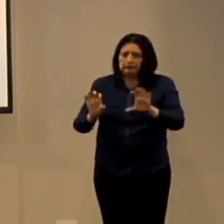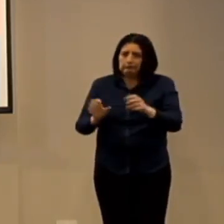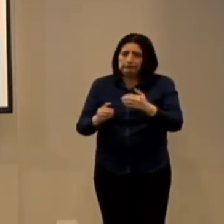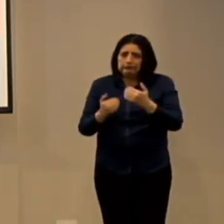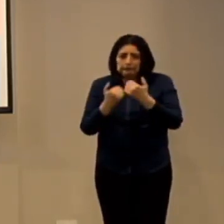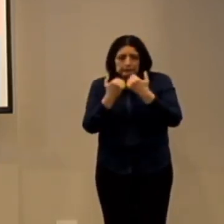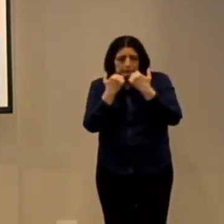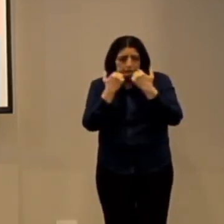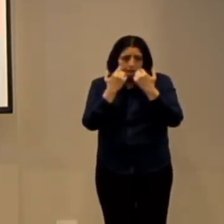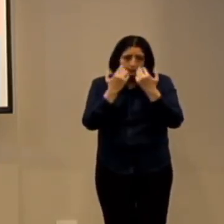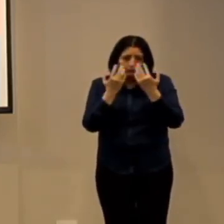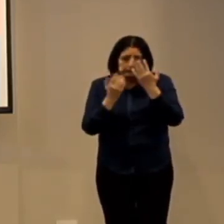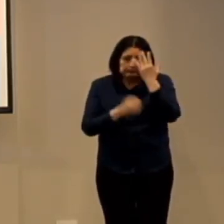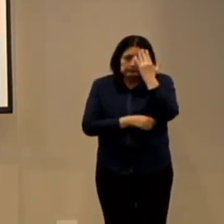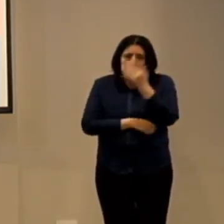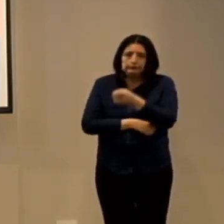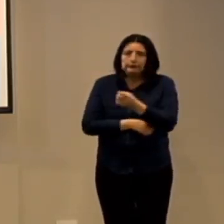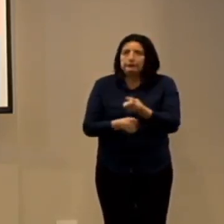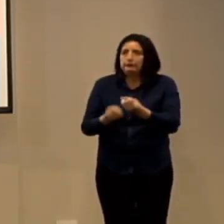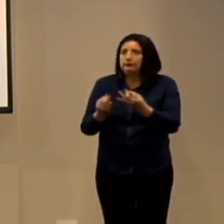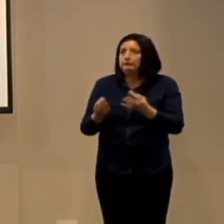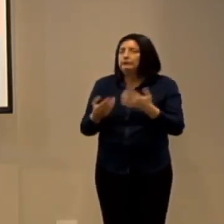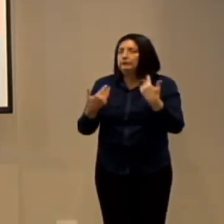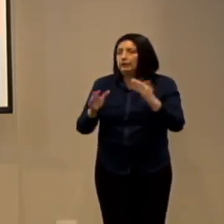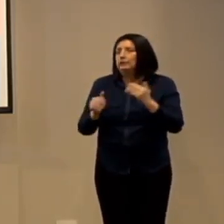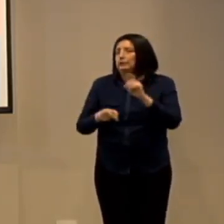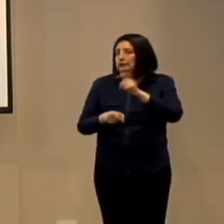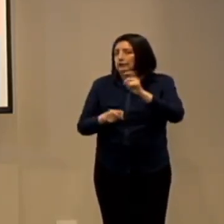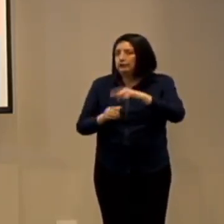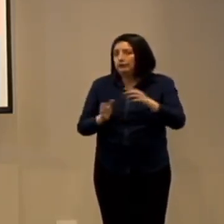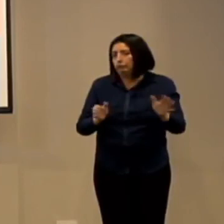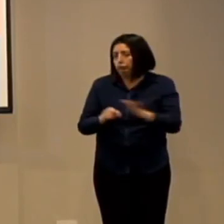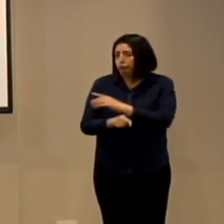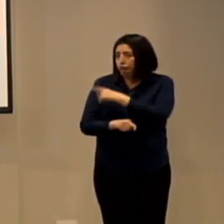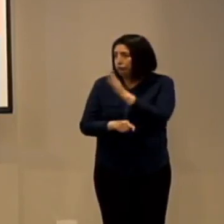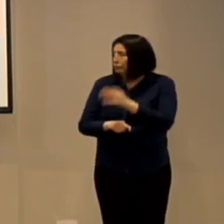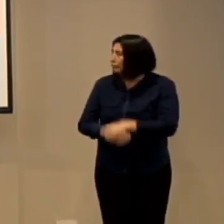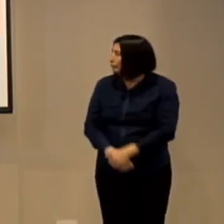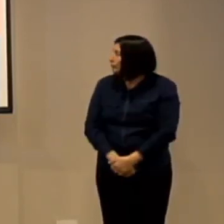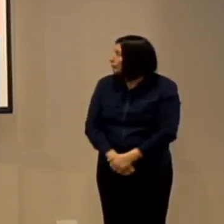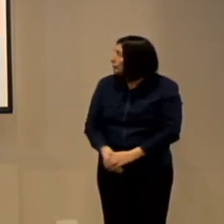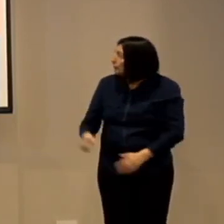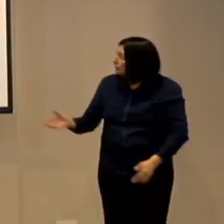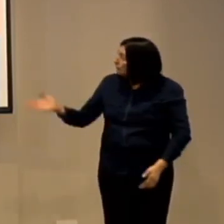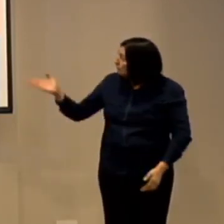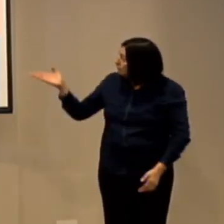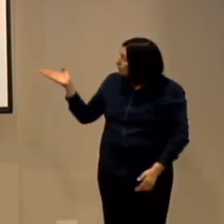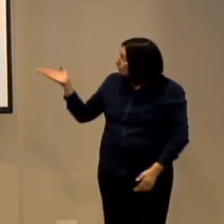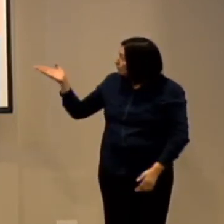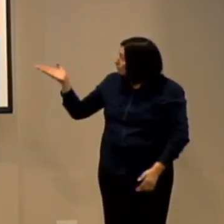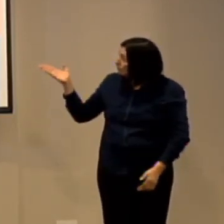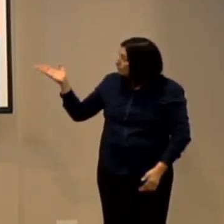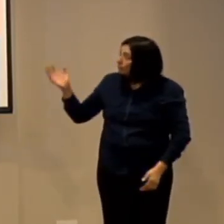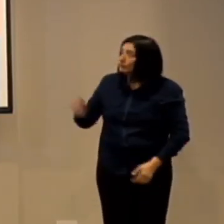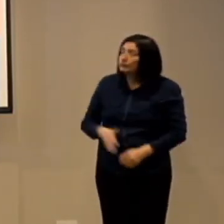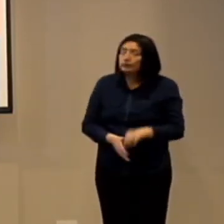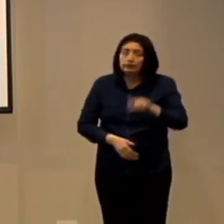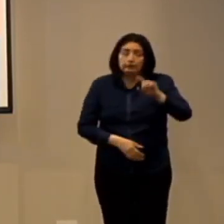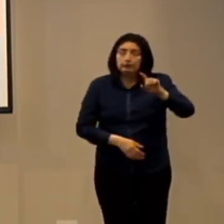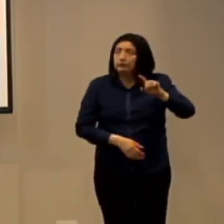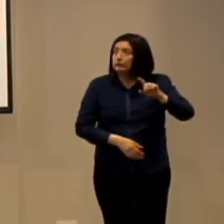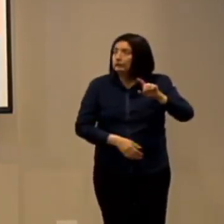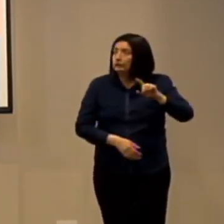de vergüenza realmente saber esta cifra. Entonces hay que cerrar estas brechas. Cierro. Y aquí está lo que les digo, ¿no? De